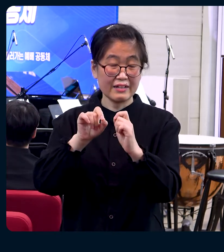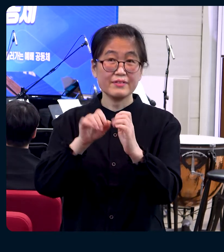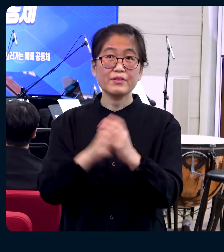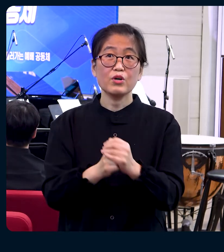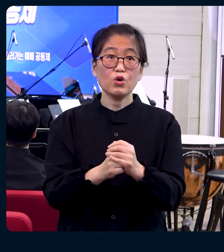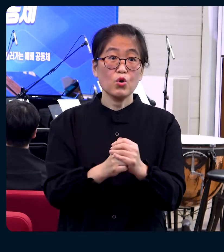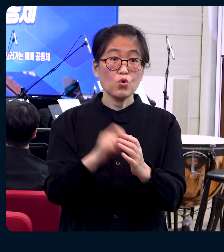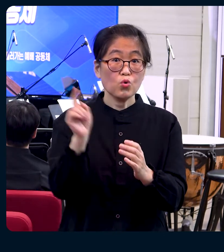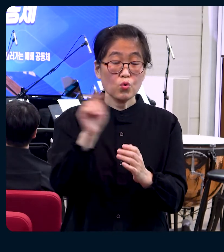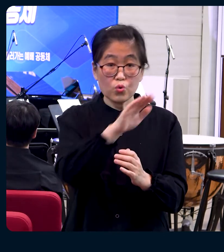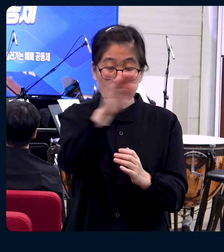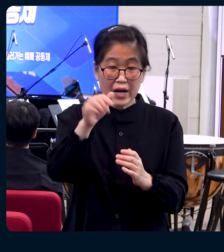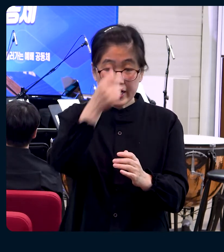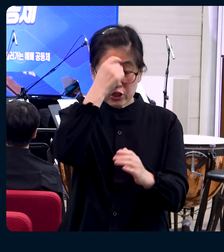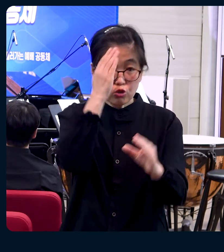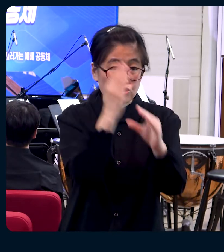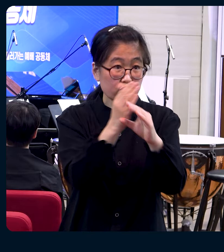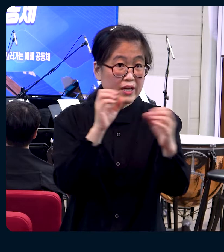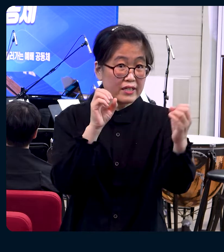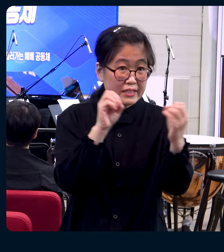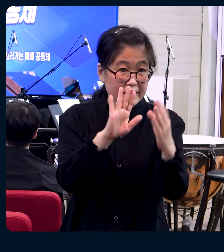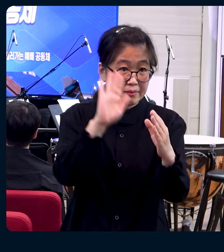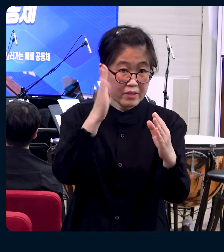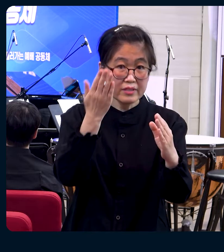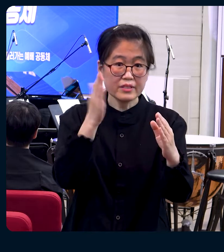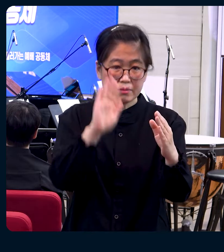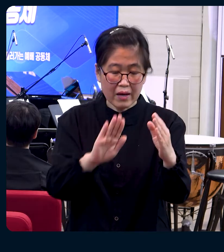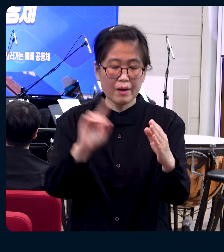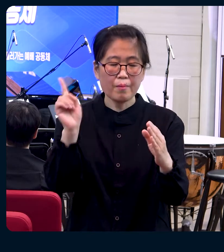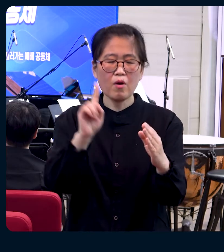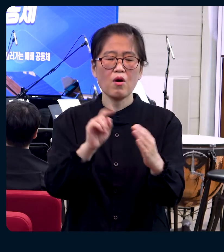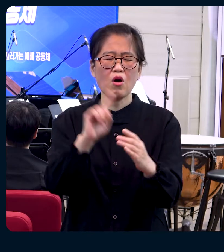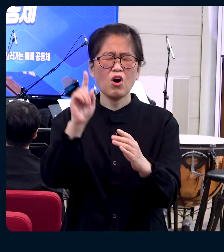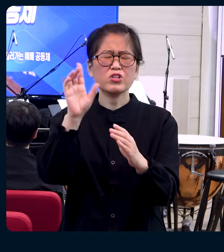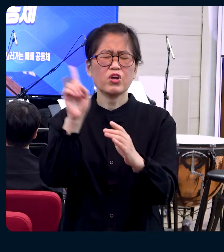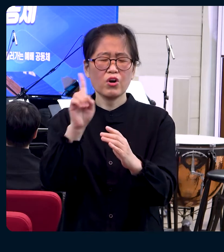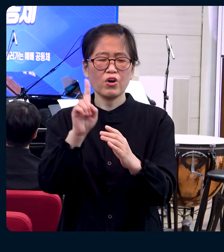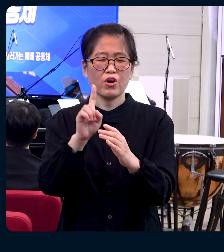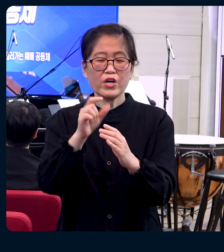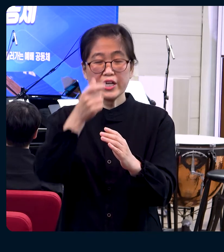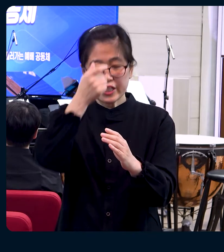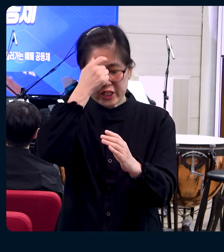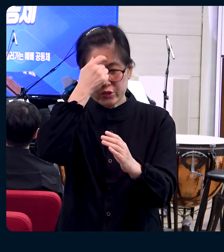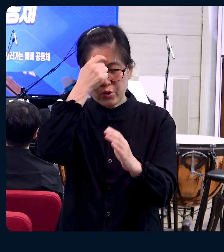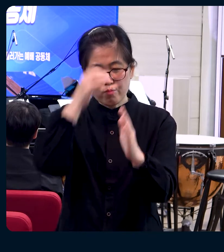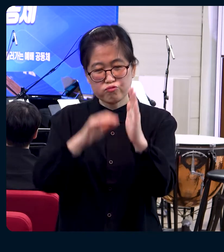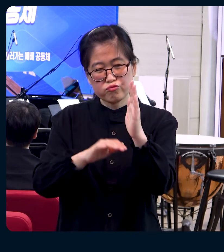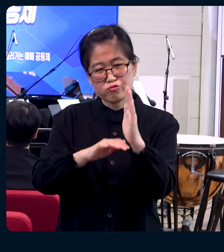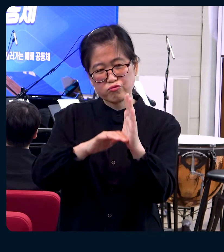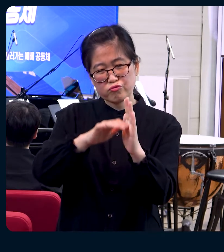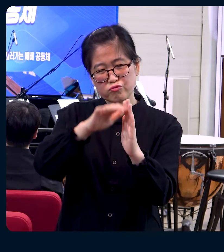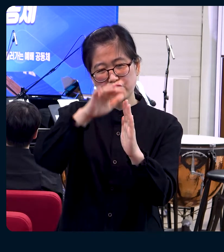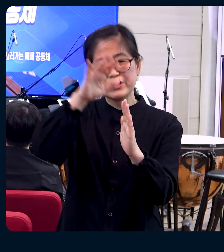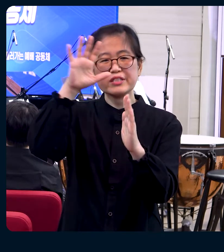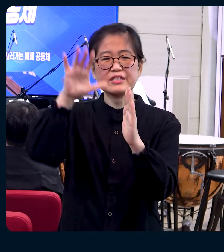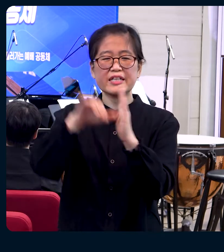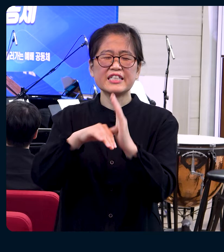우리가 기도할 때 기도하는 중에 응답되는 것도 있지만 어떤 것은 그 기도의 분량을 채울 때까지 주님이 기다리실 때가 있다는